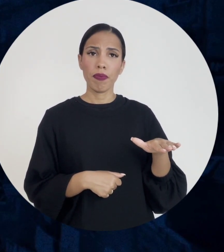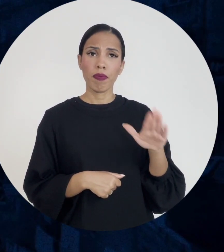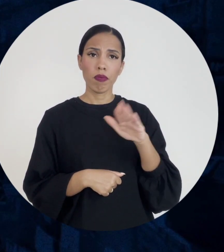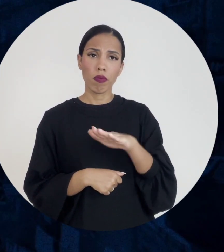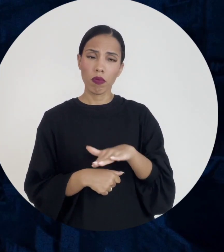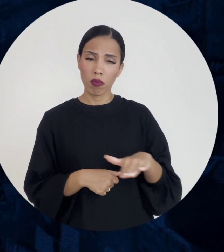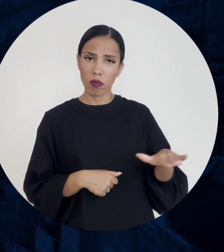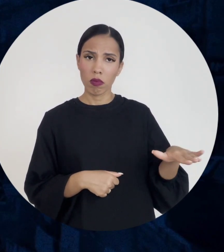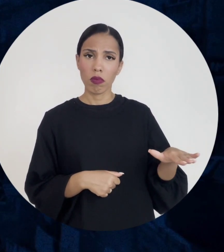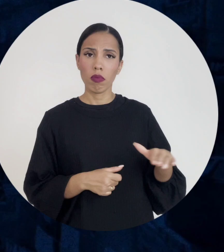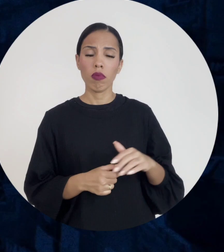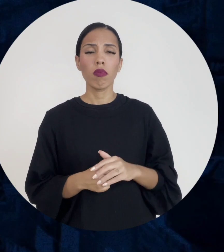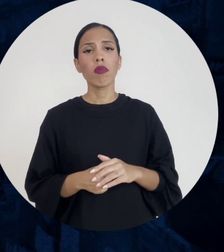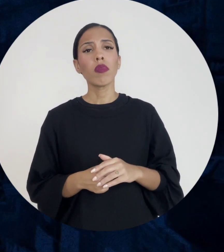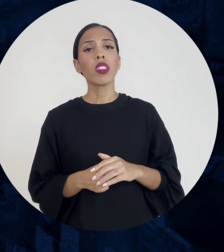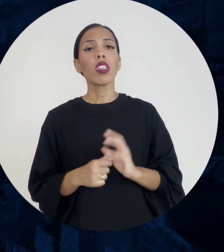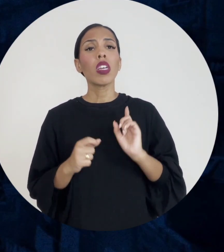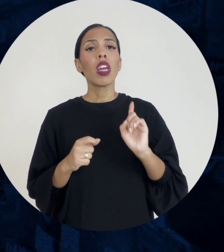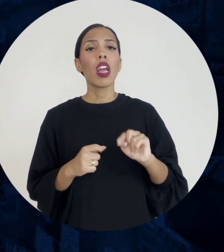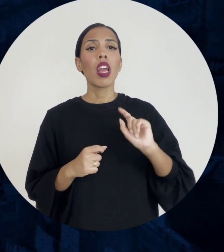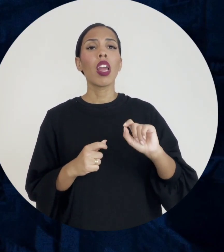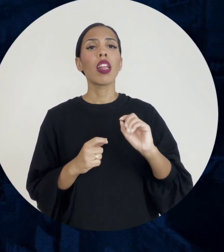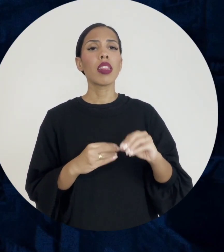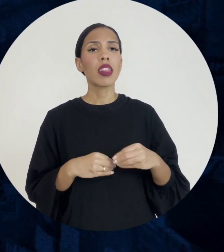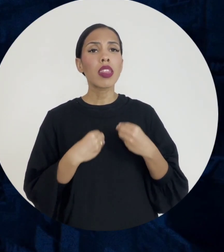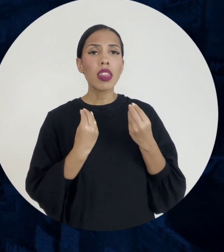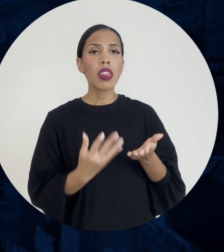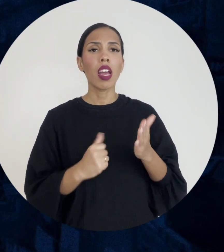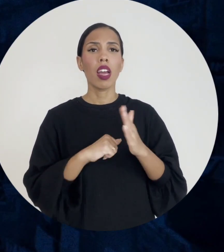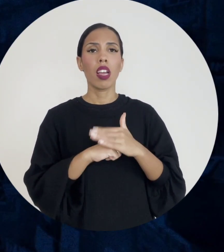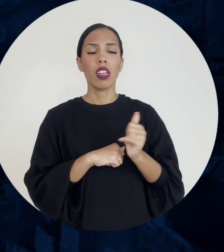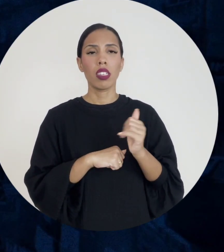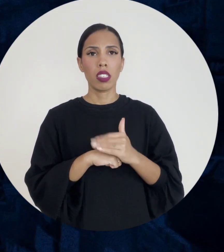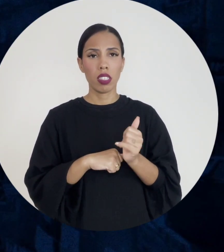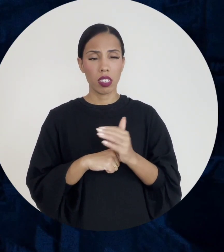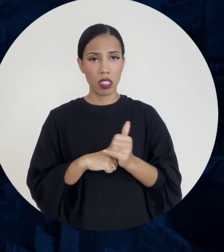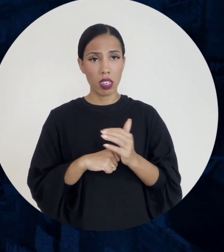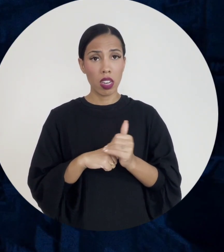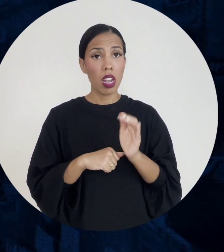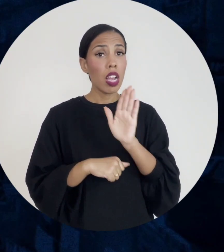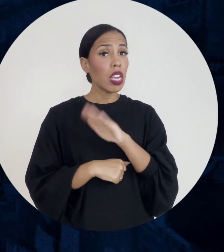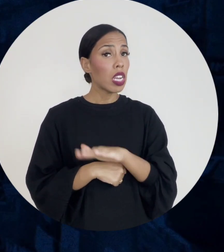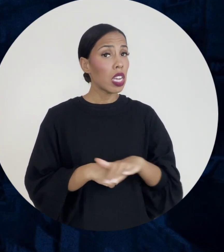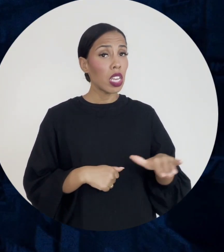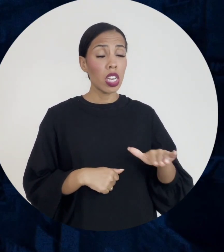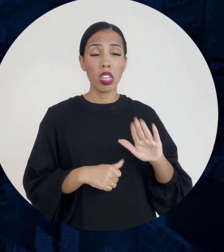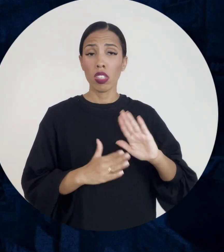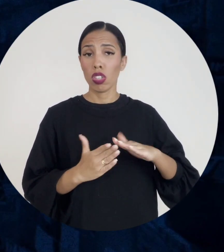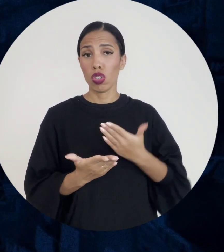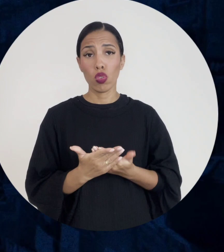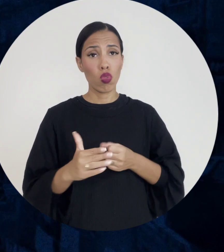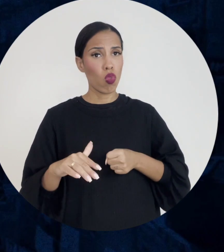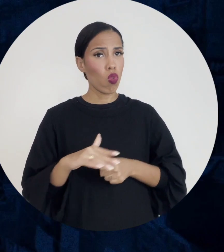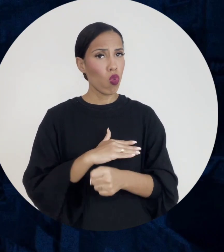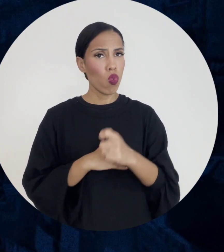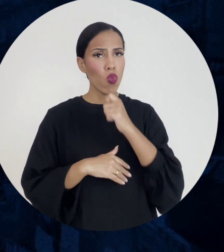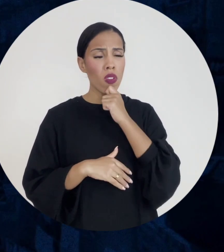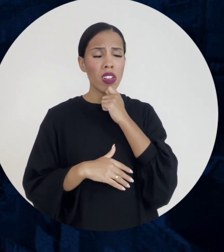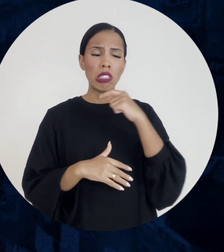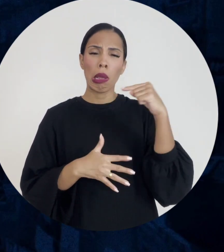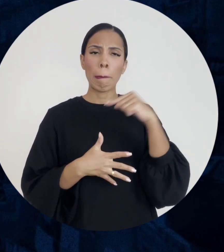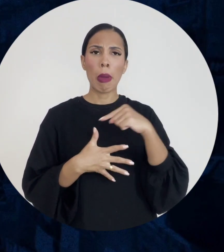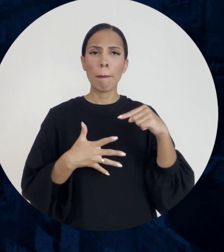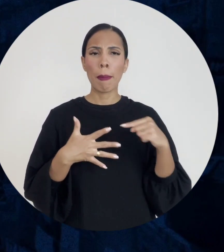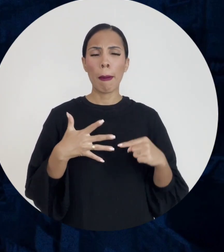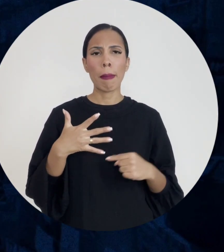e dar um pouco de alento, né? Eram crianças que ainda não estavam na escola, por vários motivos, que